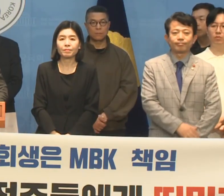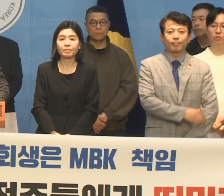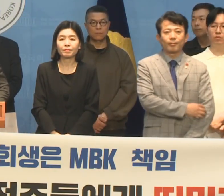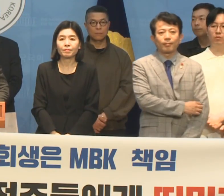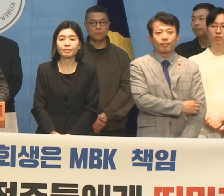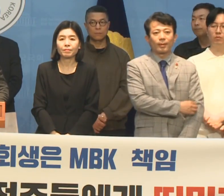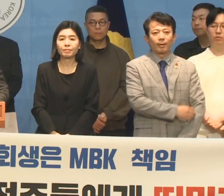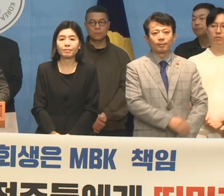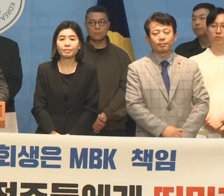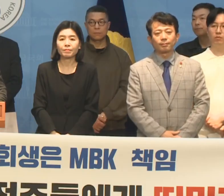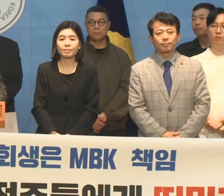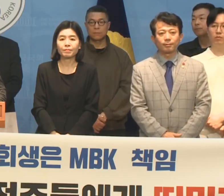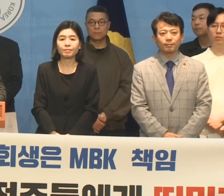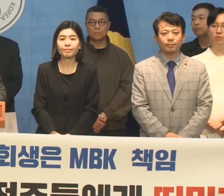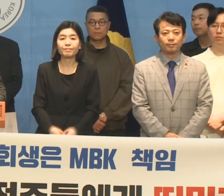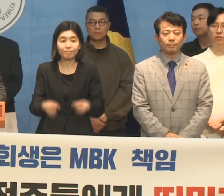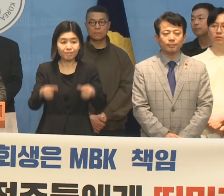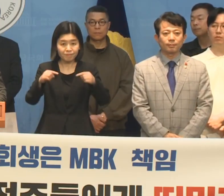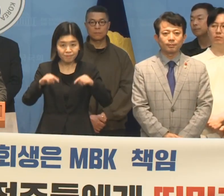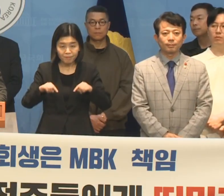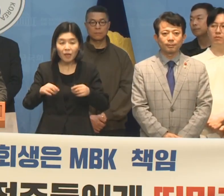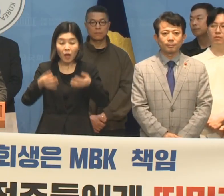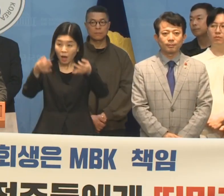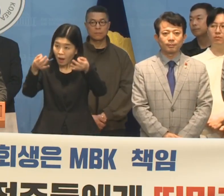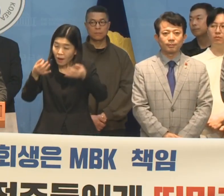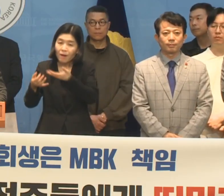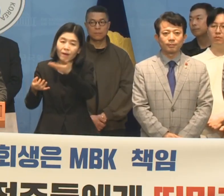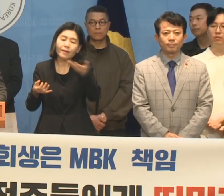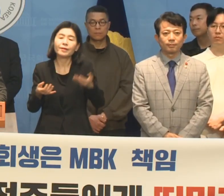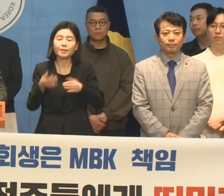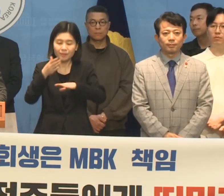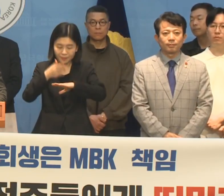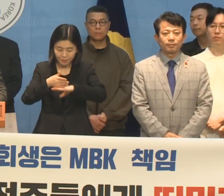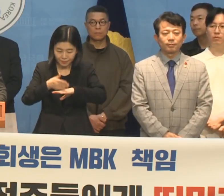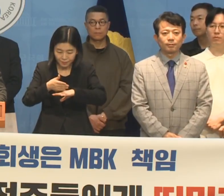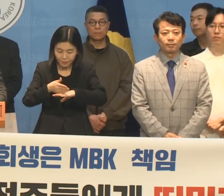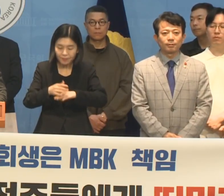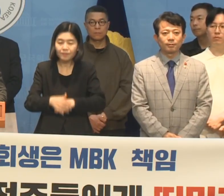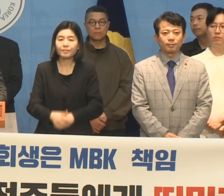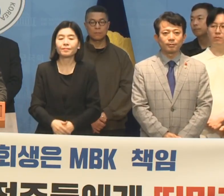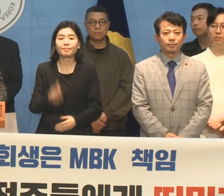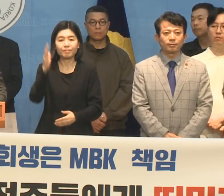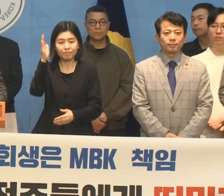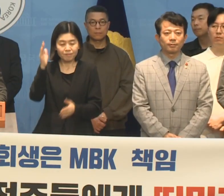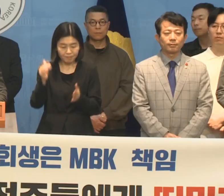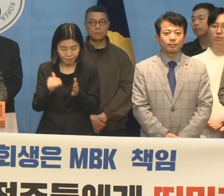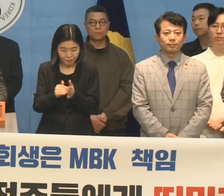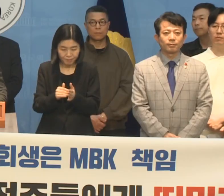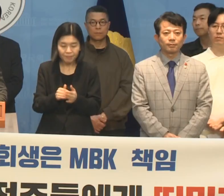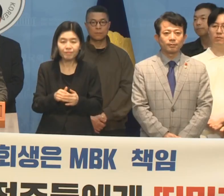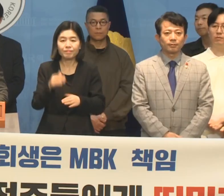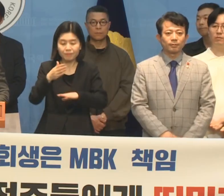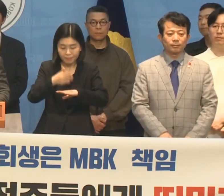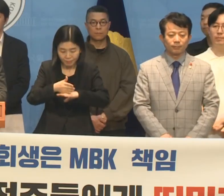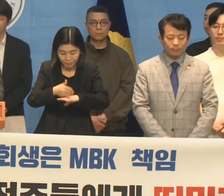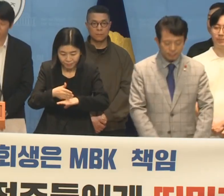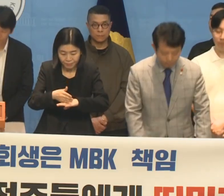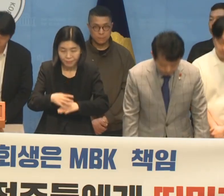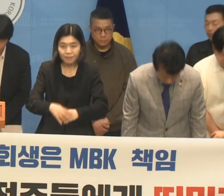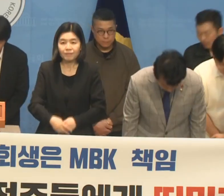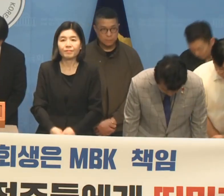예, 참석해주고 경청하여 주신 기자님들께 진심으로 감사의 말씀을 드립니다. 이상으로 기자회견을 모두 마치겠습니다. 감사합니다.